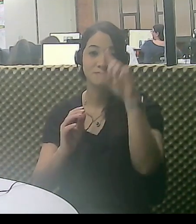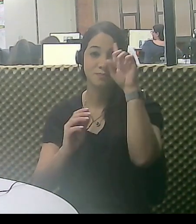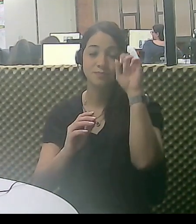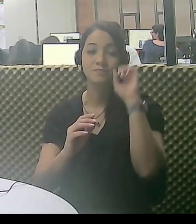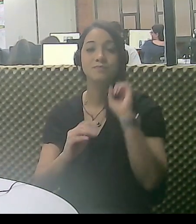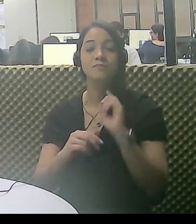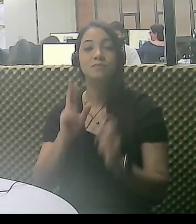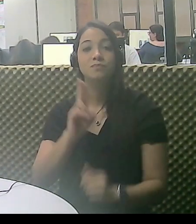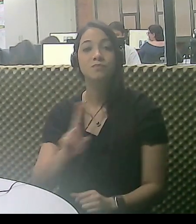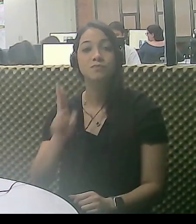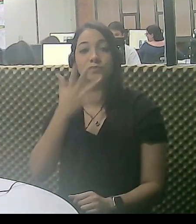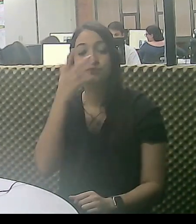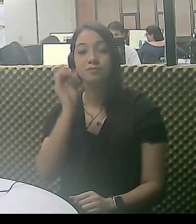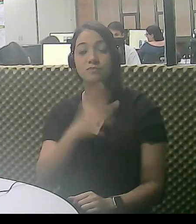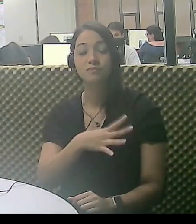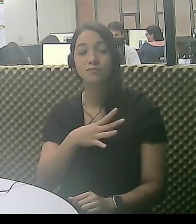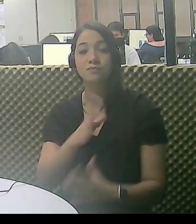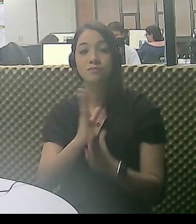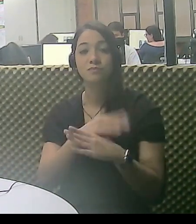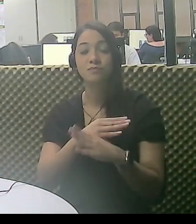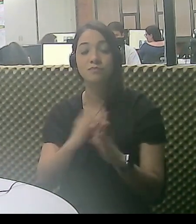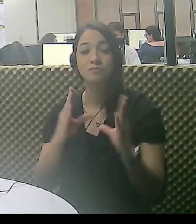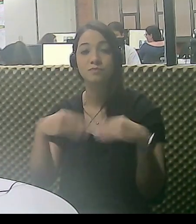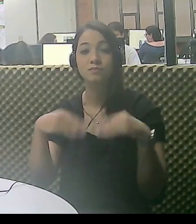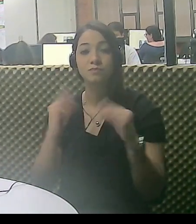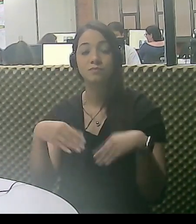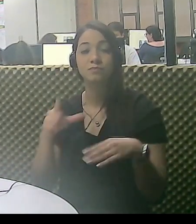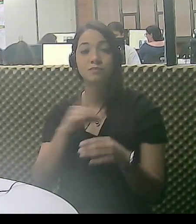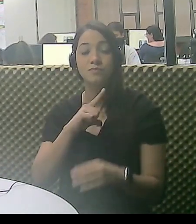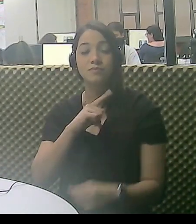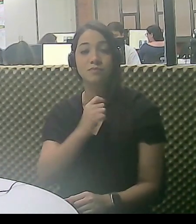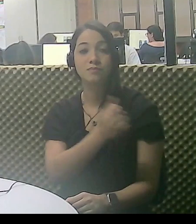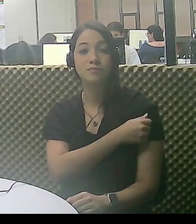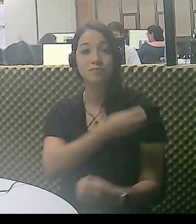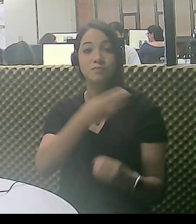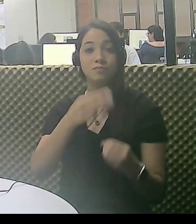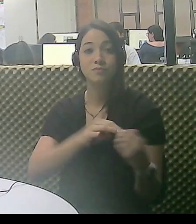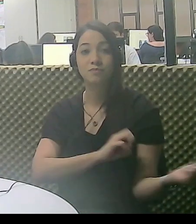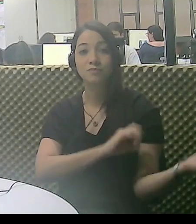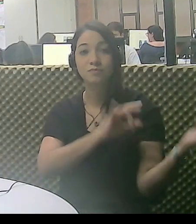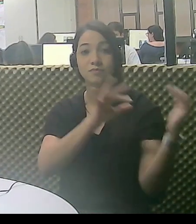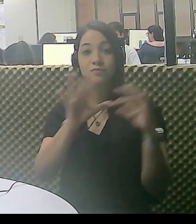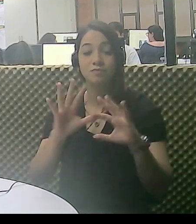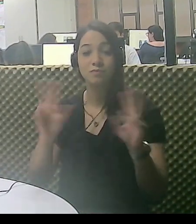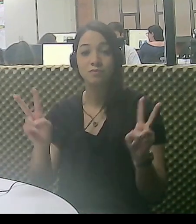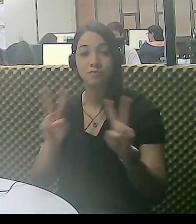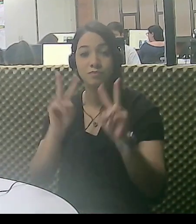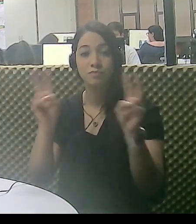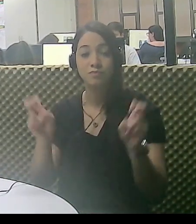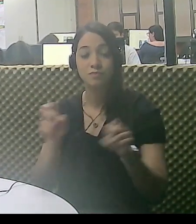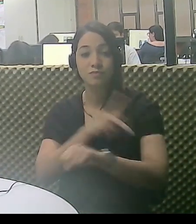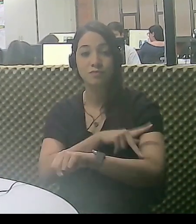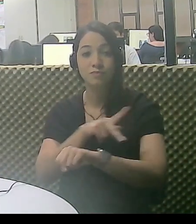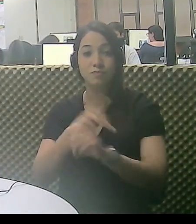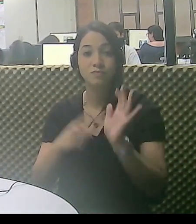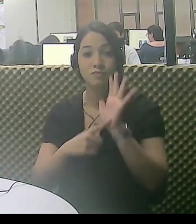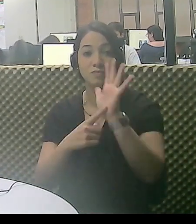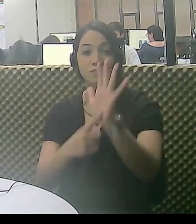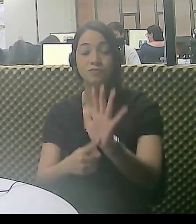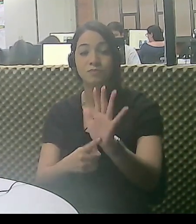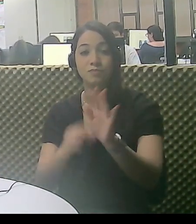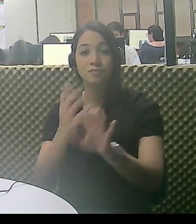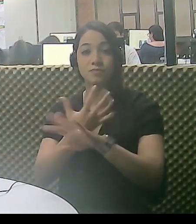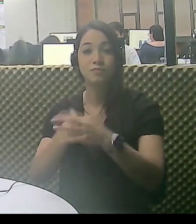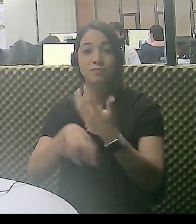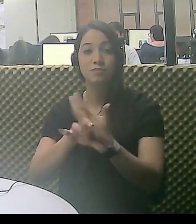causada pelo uso e descarte incorreto do plástico mobilizou estudantes municipais e foi o tema da Mostra Pedagógica de Educação